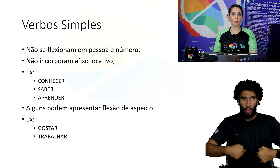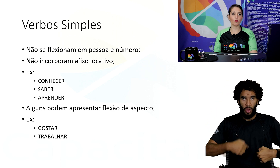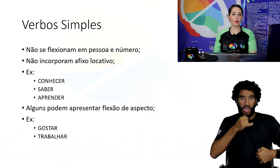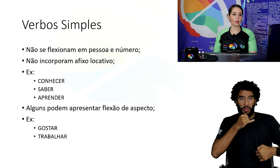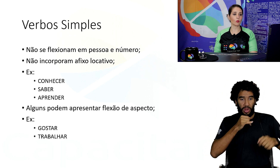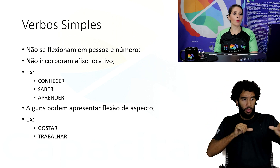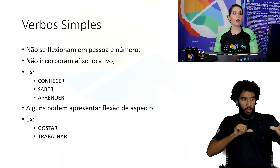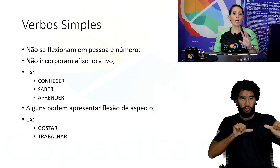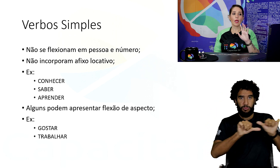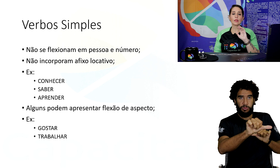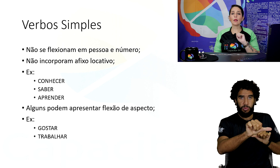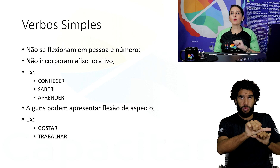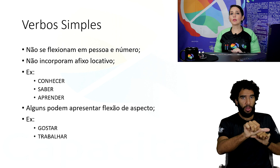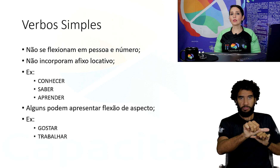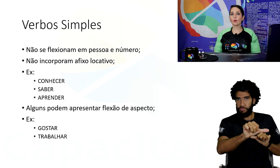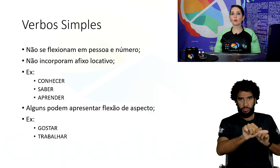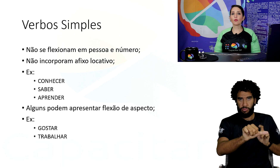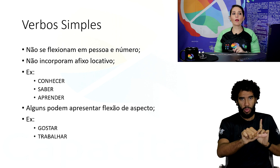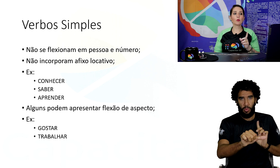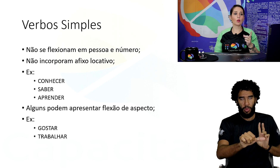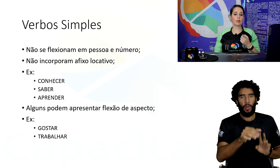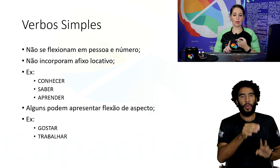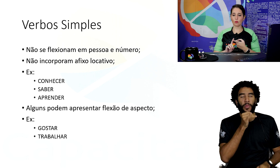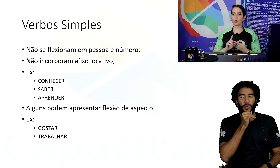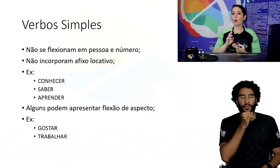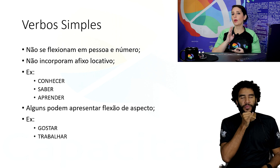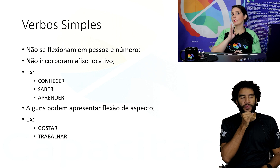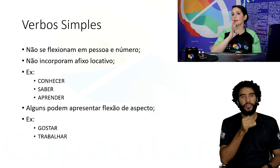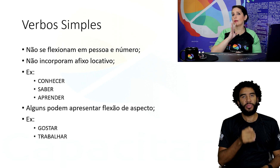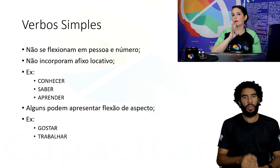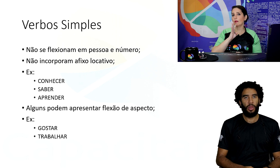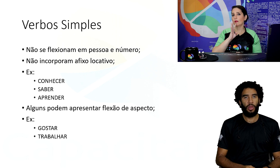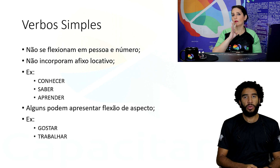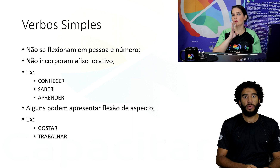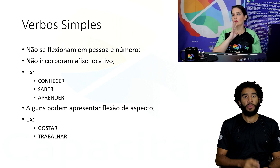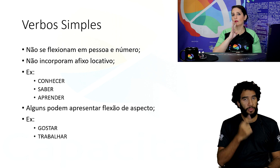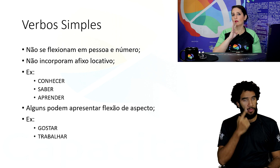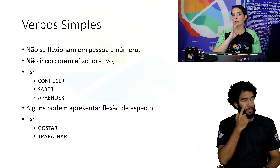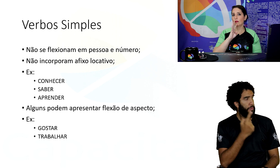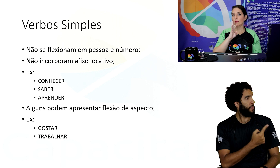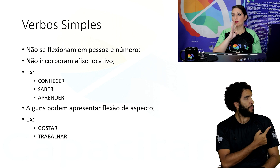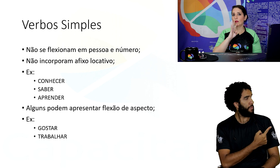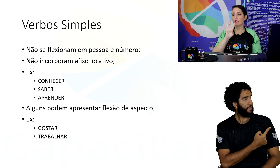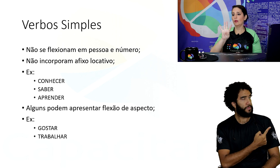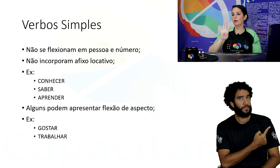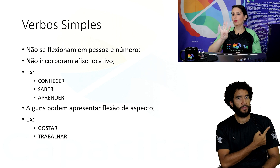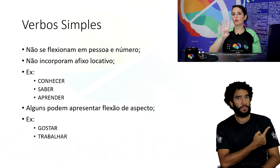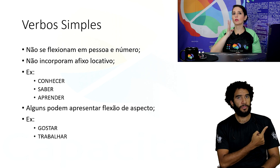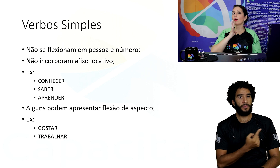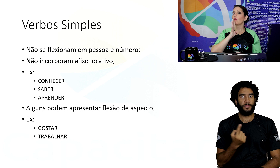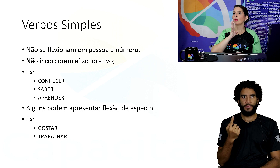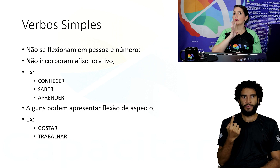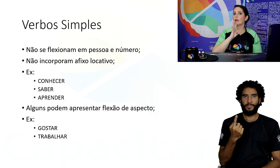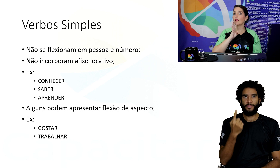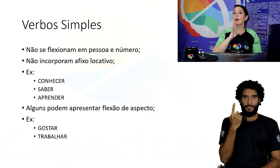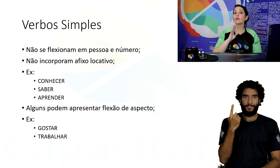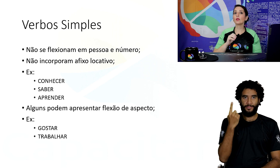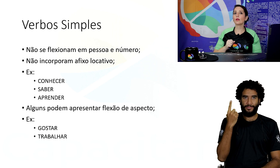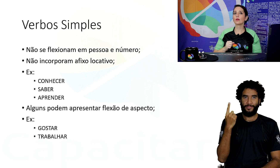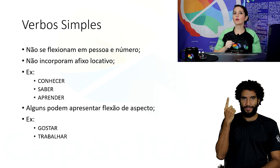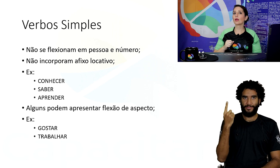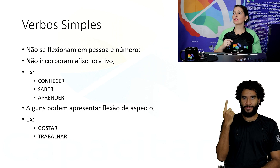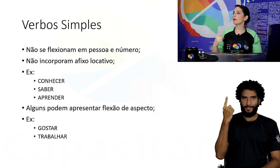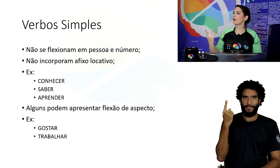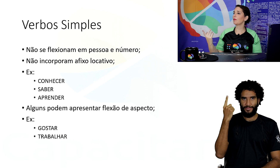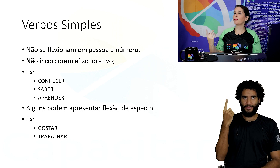de movimento. Exemplos desse tipo de verbo nós temos: conhecer, né? O sinal conhecer.